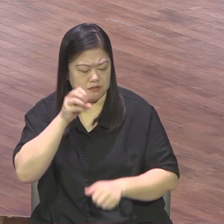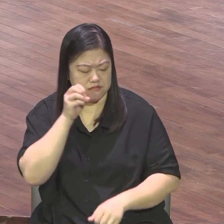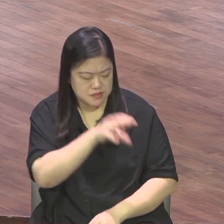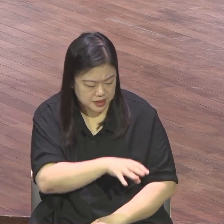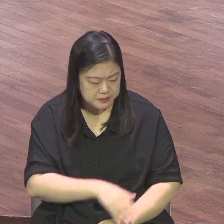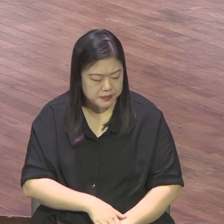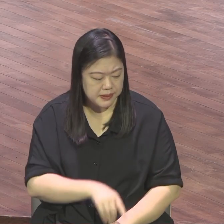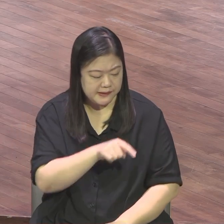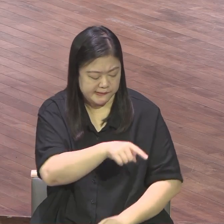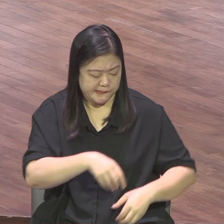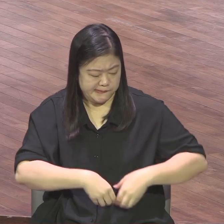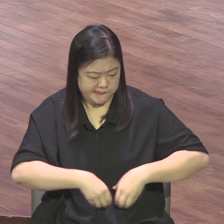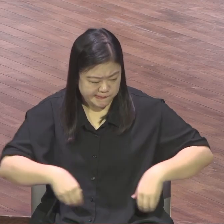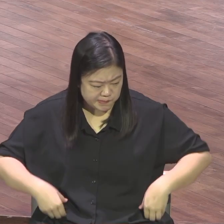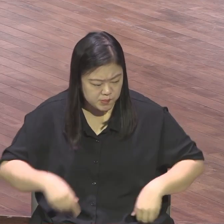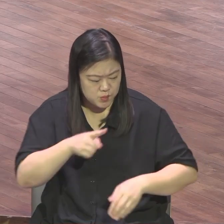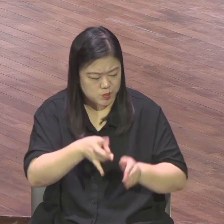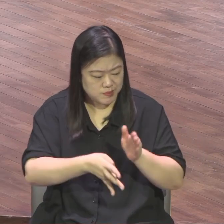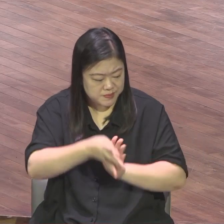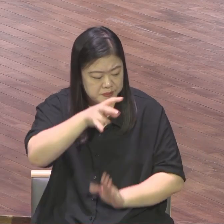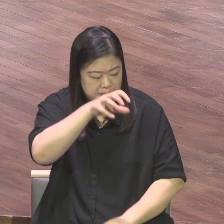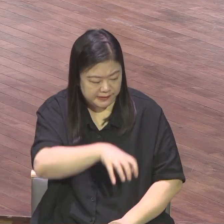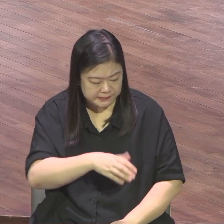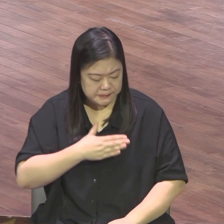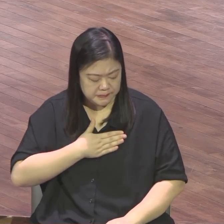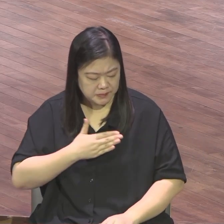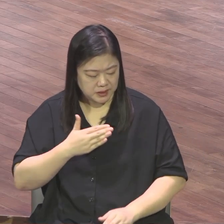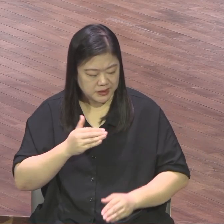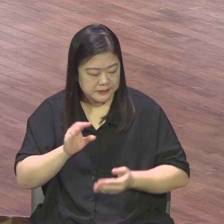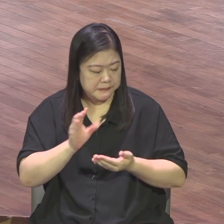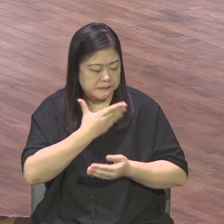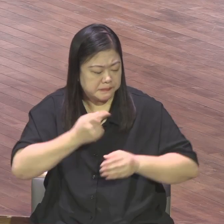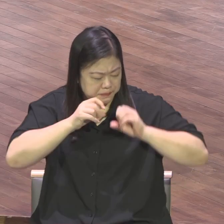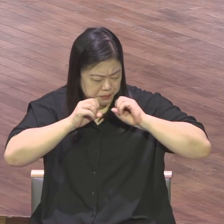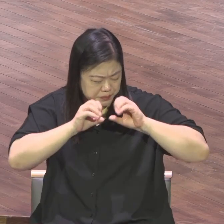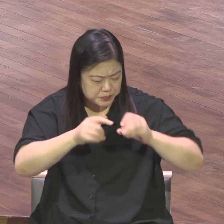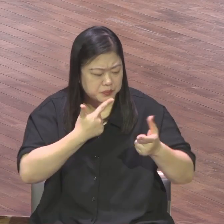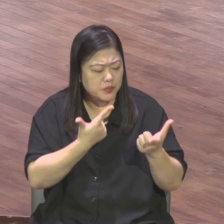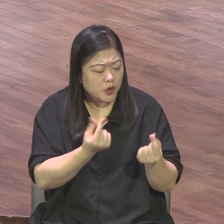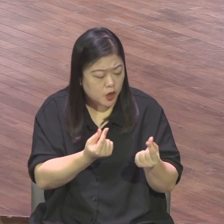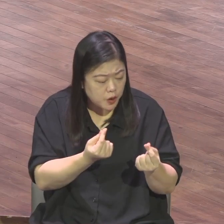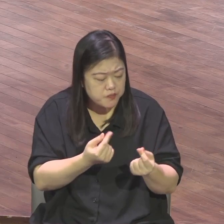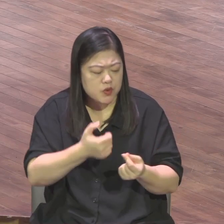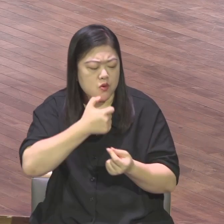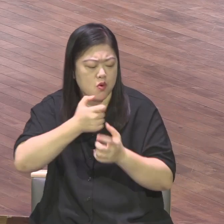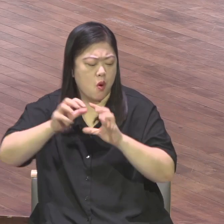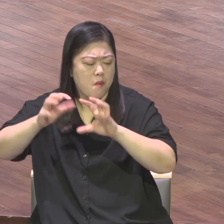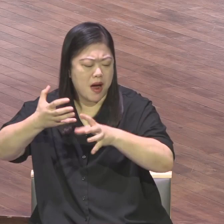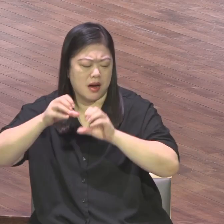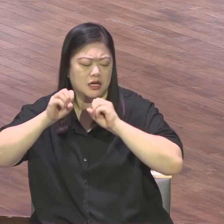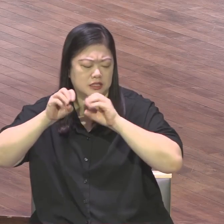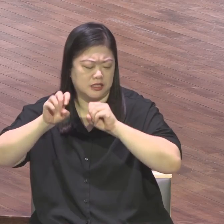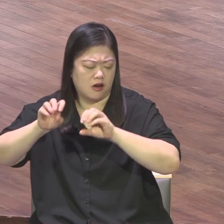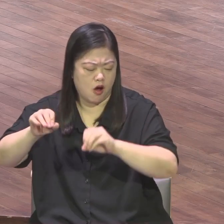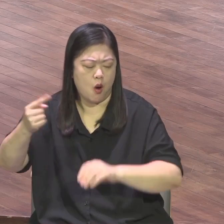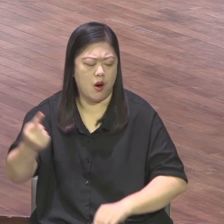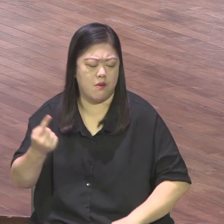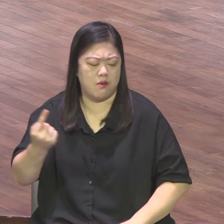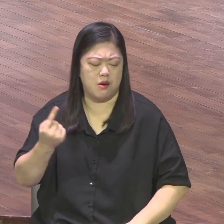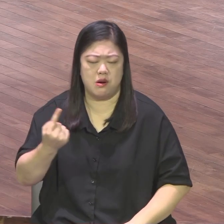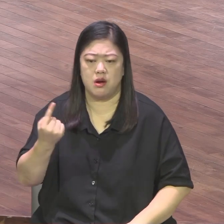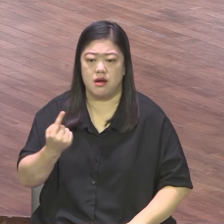담대하라 네가 예루살렘에서 나의 일을 증언한 것 같이 로마에서도 증거하여야 하리라.